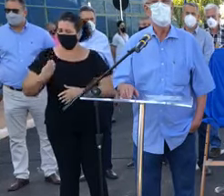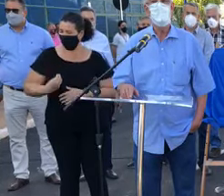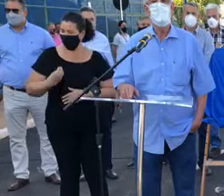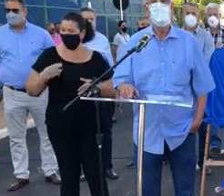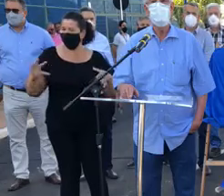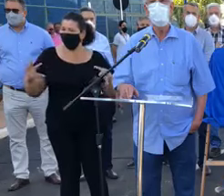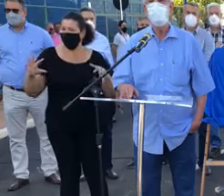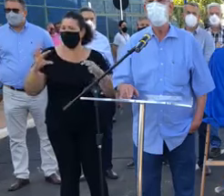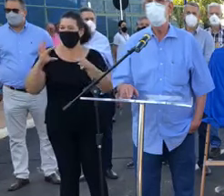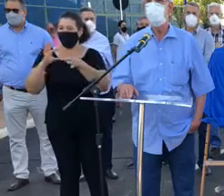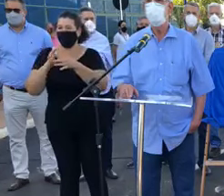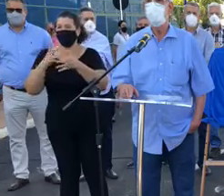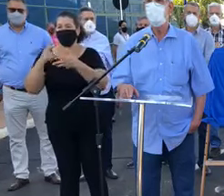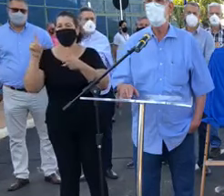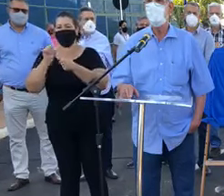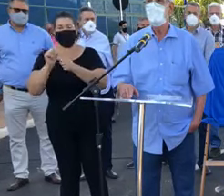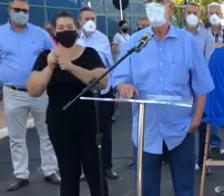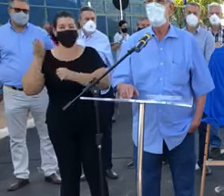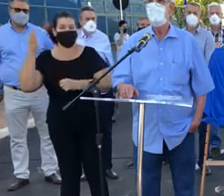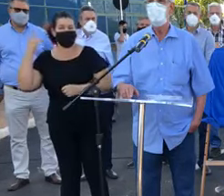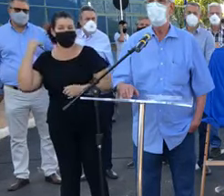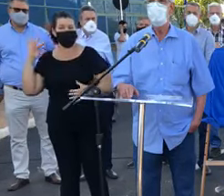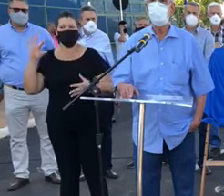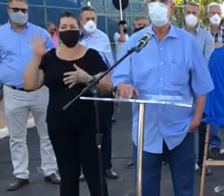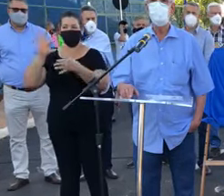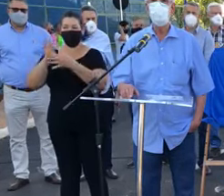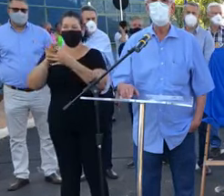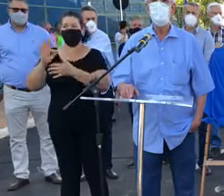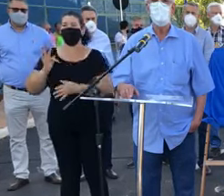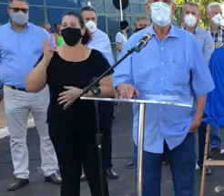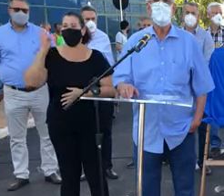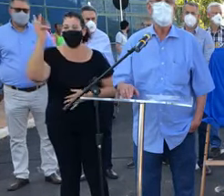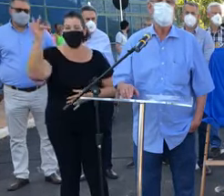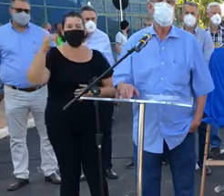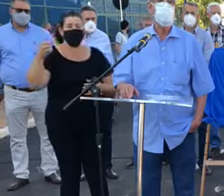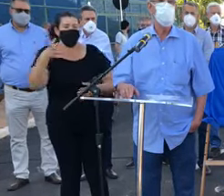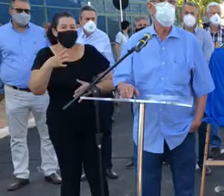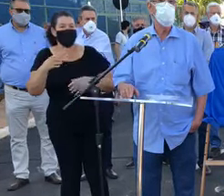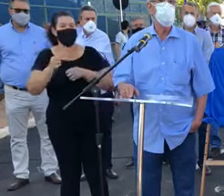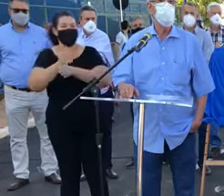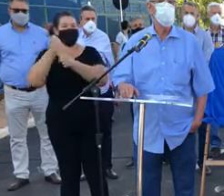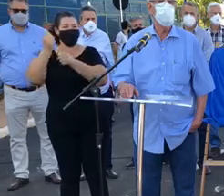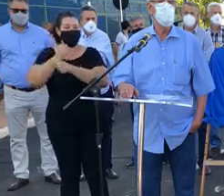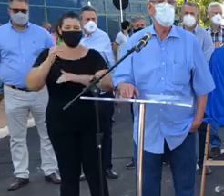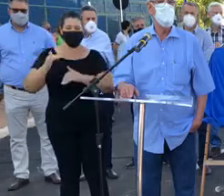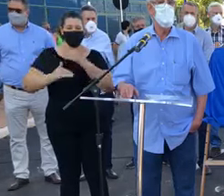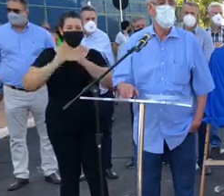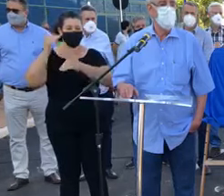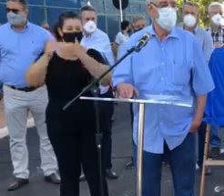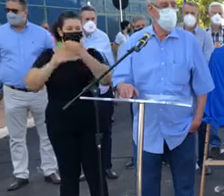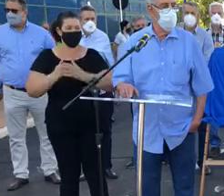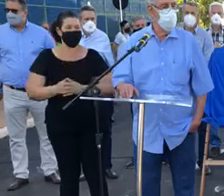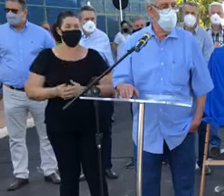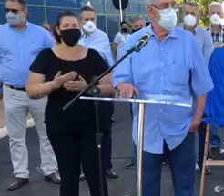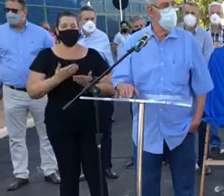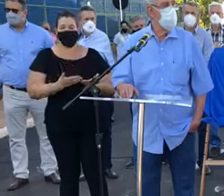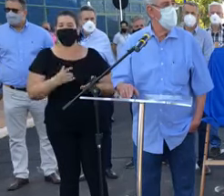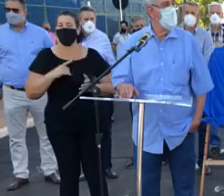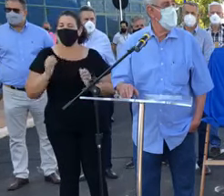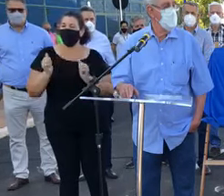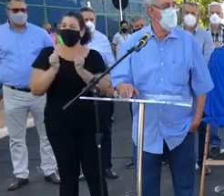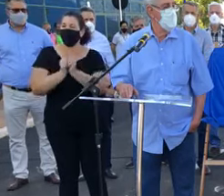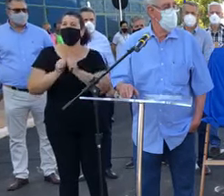ligando o que foi feito, o passado ao futuro pujante de novos empreendimentos e prosperidade. Elvésio, lá